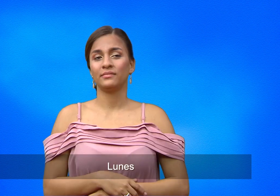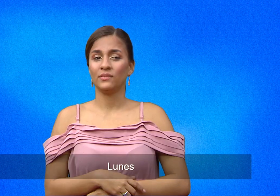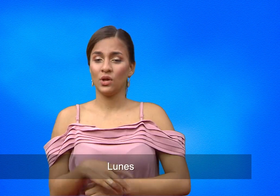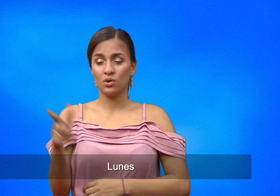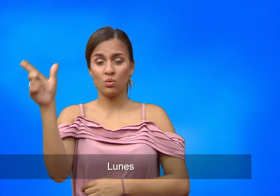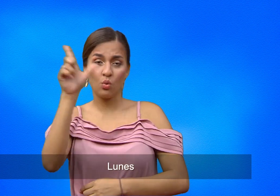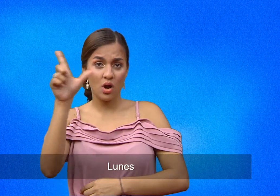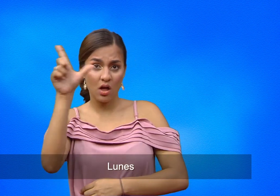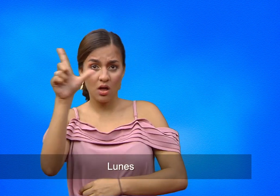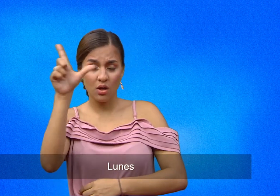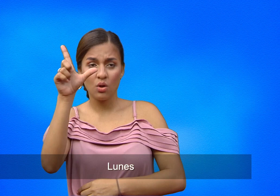lunes